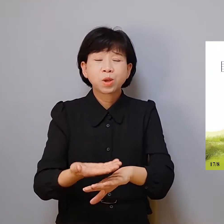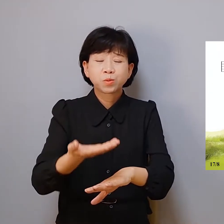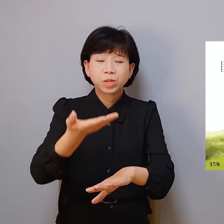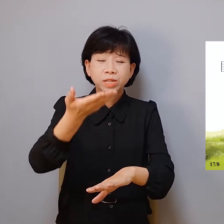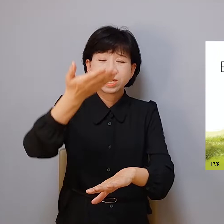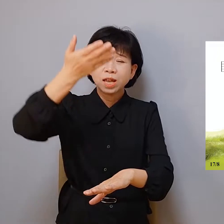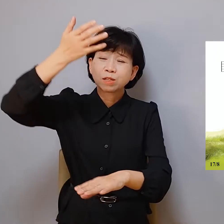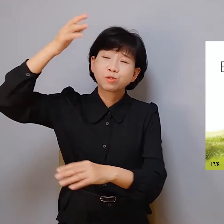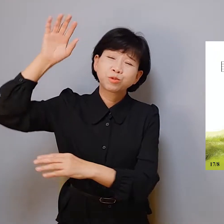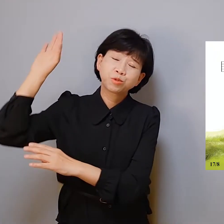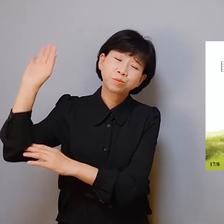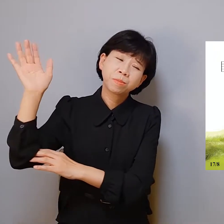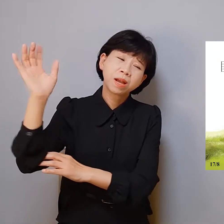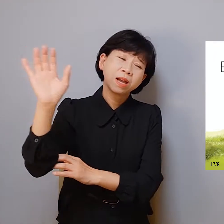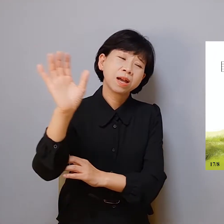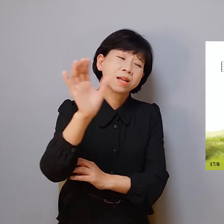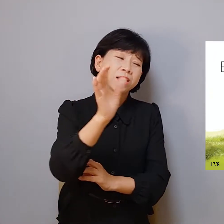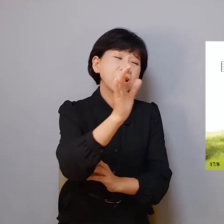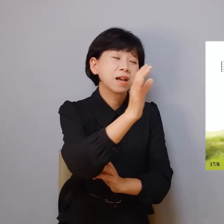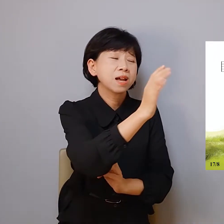온 땅 위에